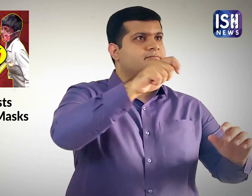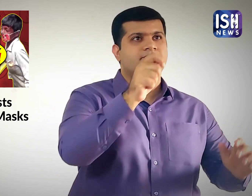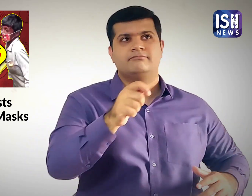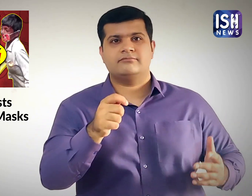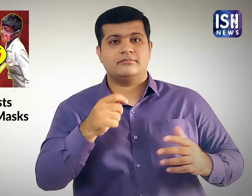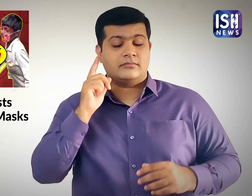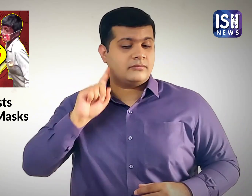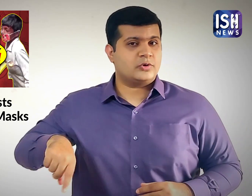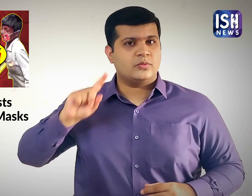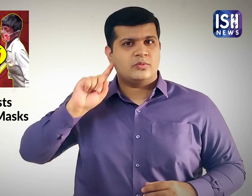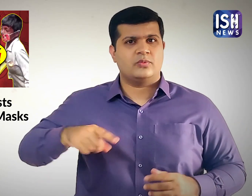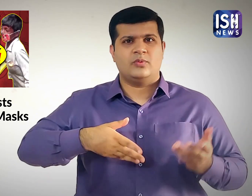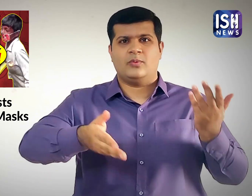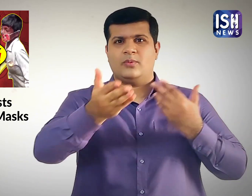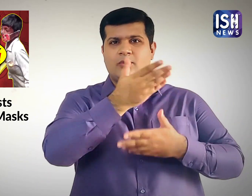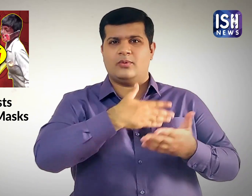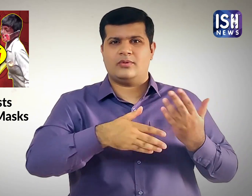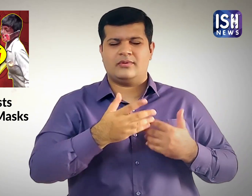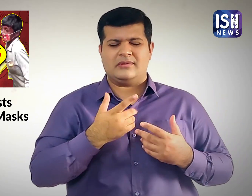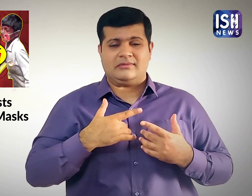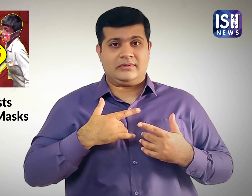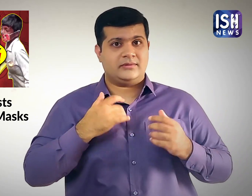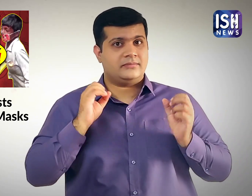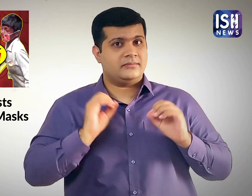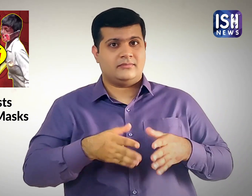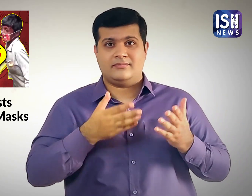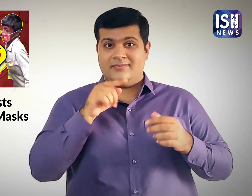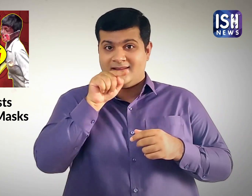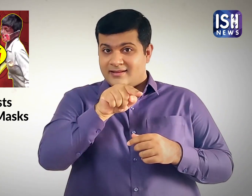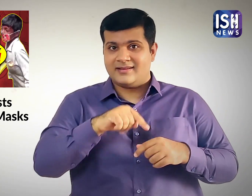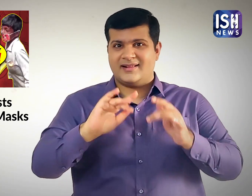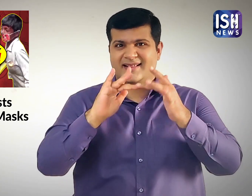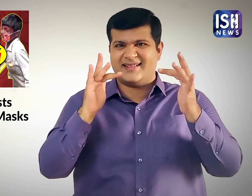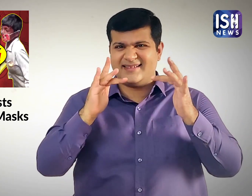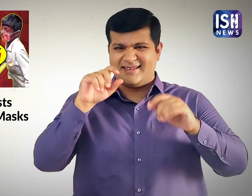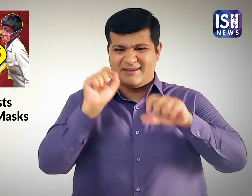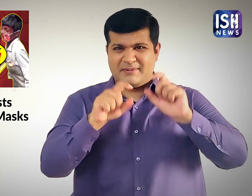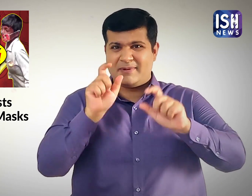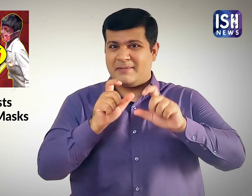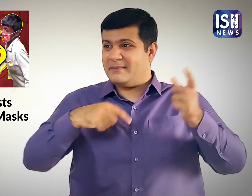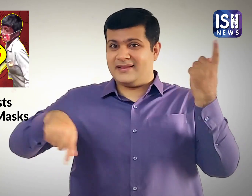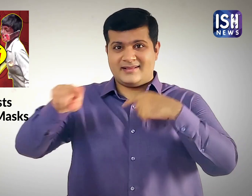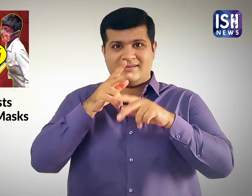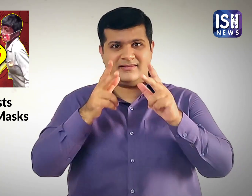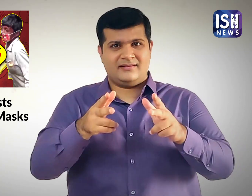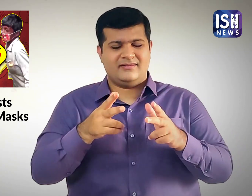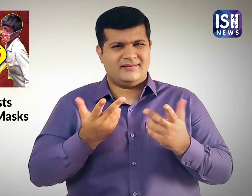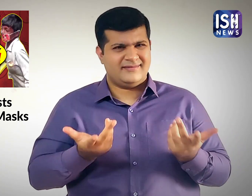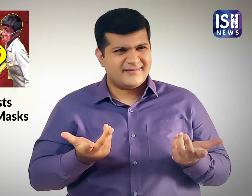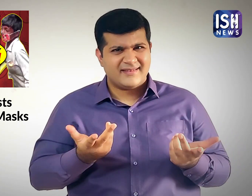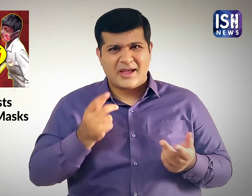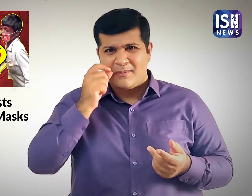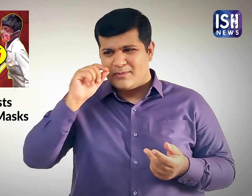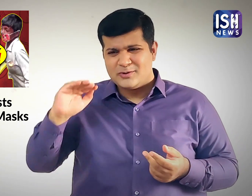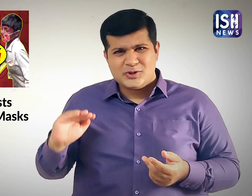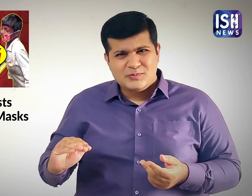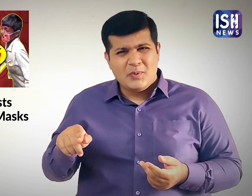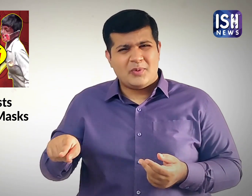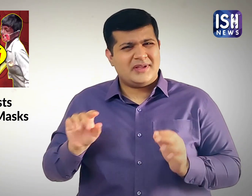प्यारे लड़की को सभी सने नजर अंदास कर दिया। कितने दुख की बात है। लोगों ने कहा कि लड़का गरीब था और उसके पास